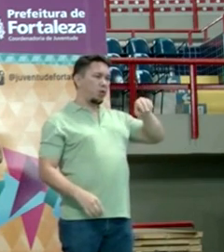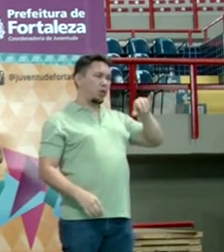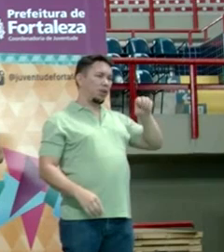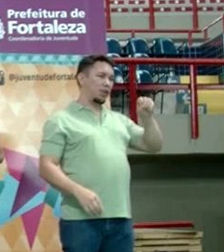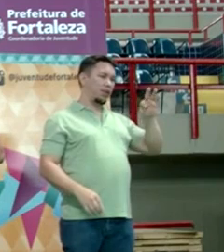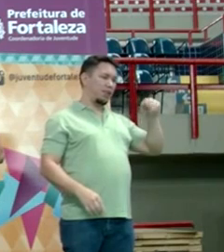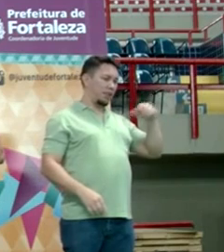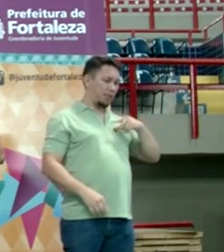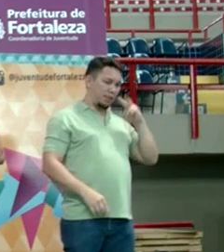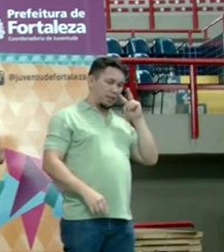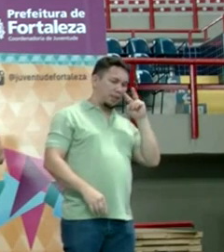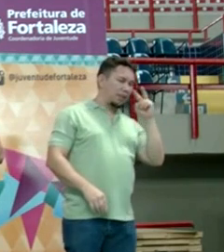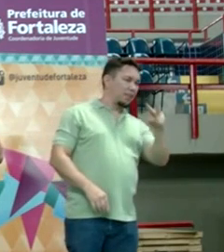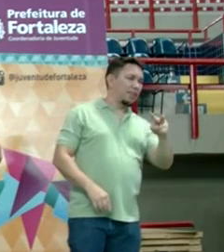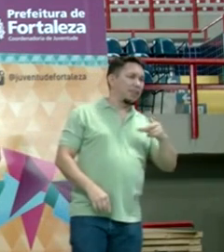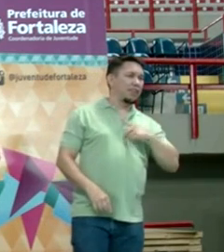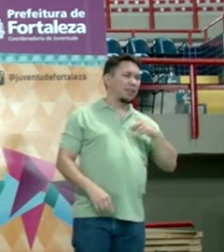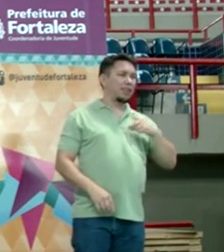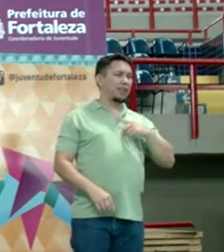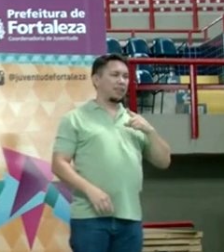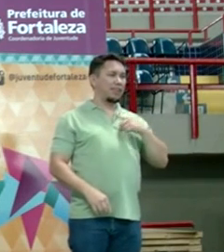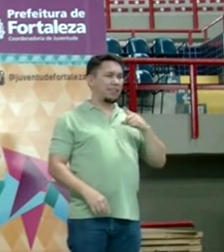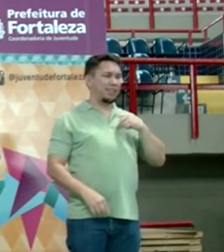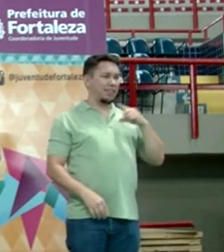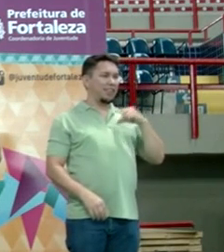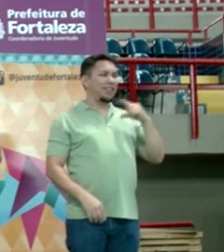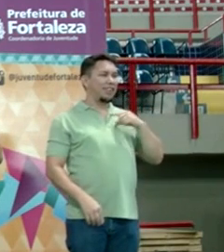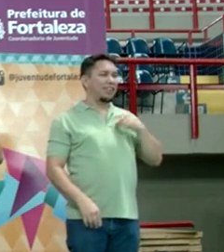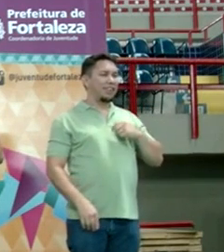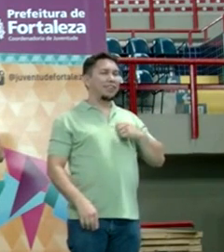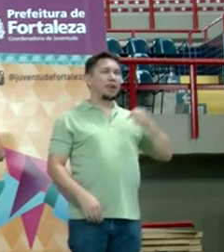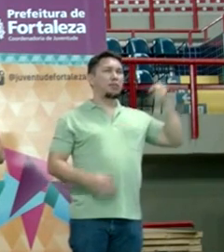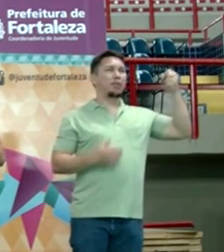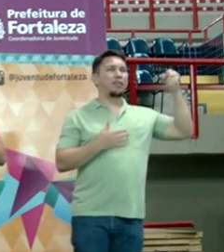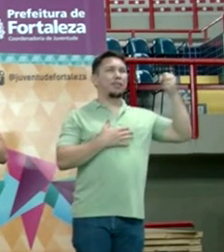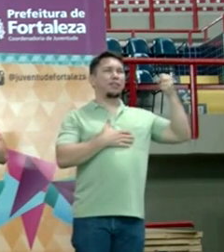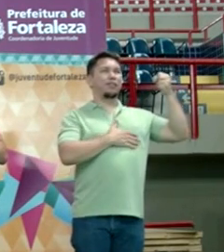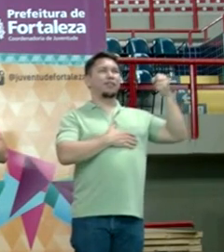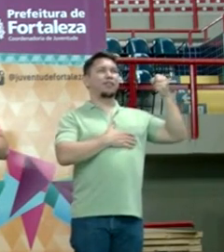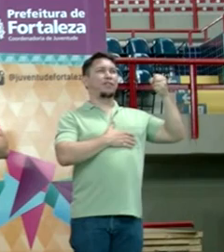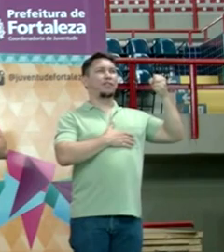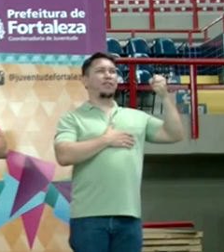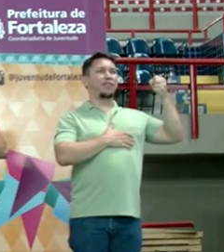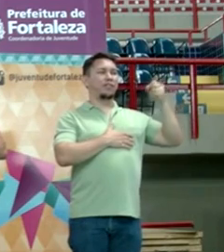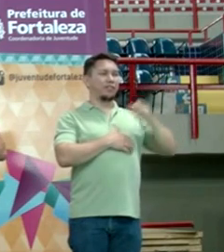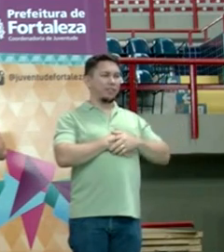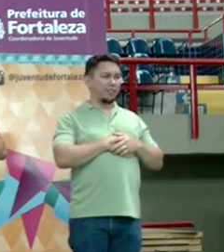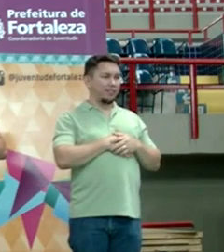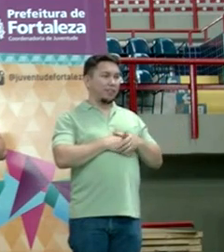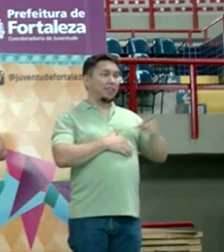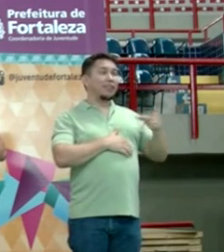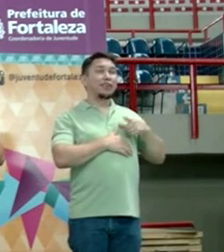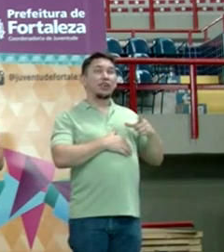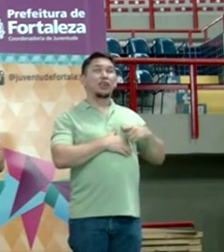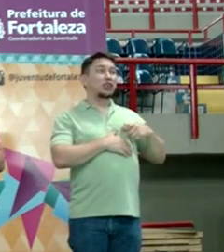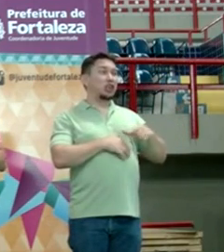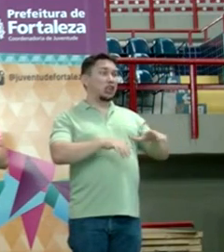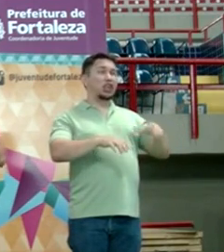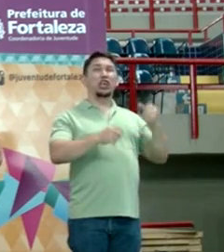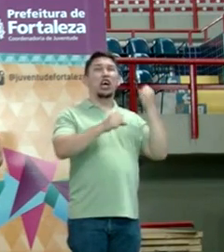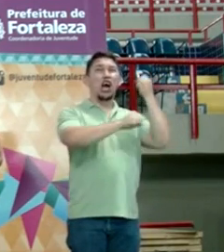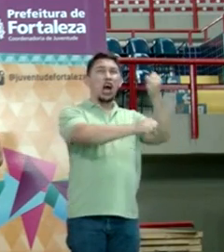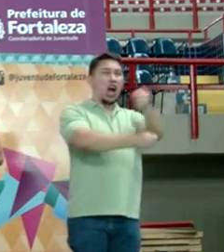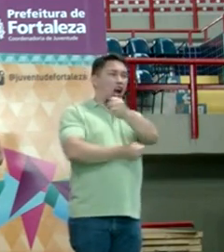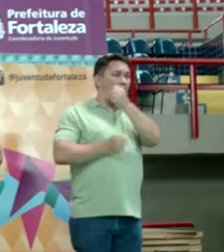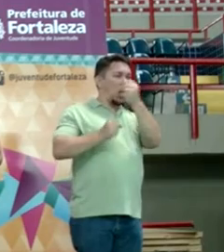Canyon. Dá para ver a Estátua da Liberação, a pontinha. Aí as torcidas. E o bandeirão, quando levanta o bandeirão.